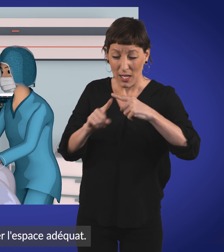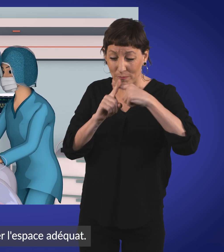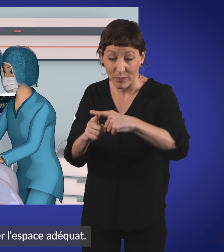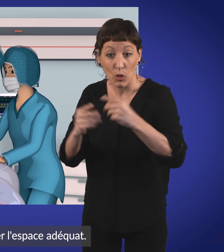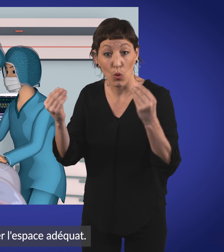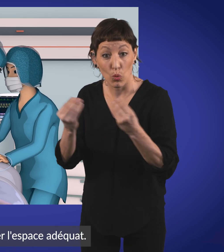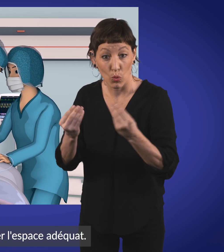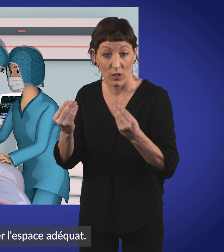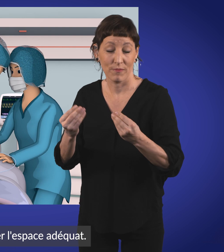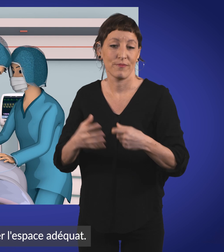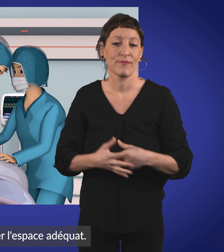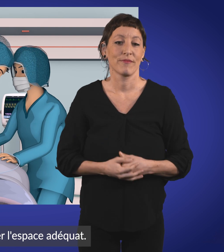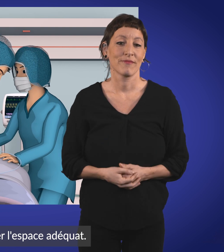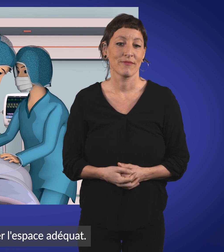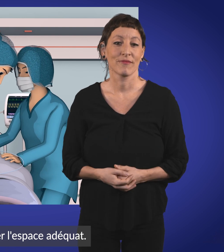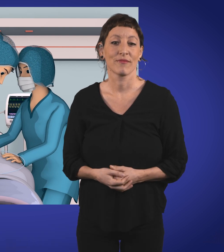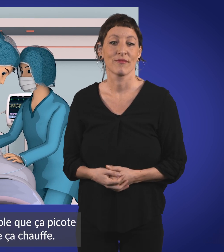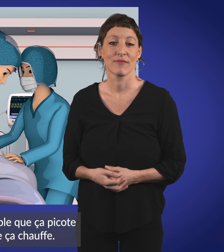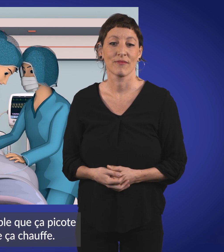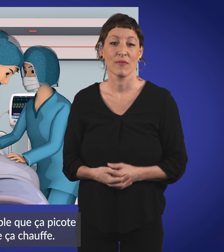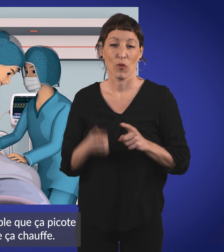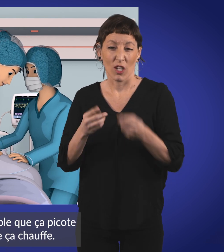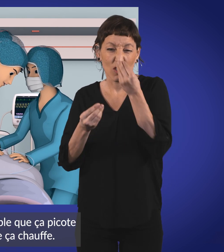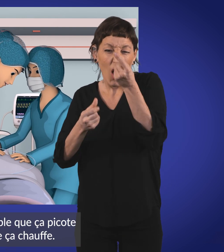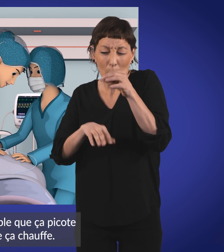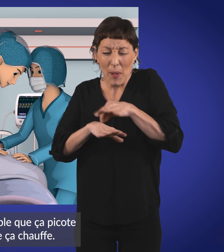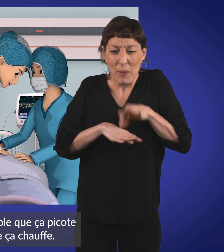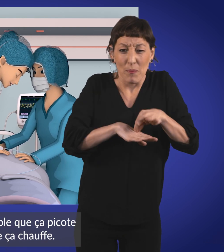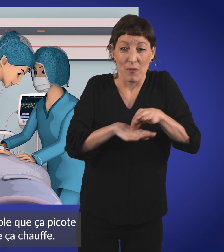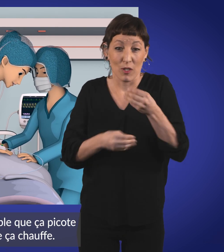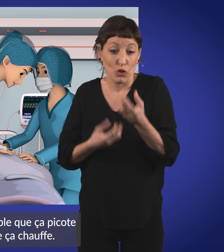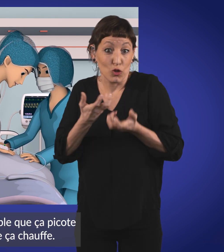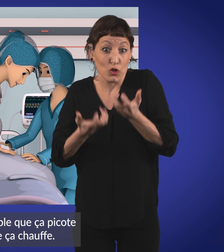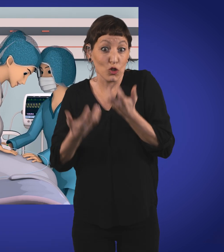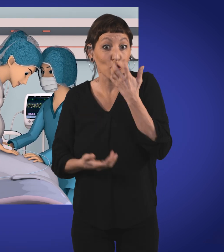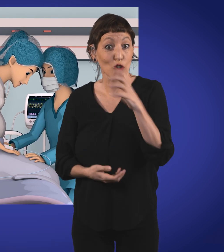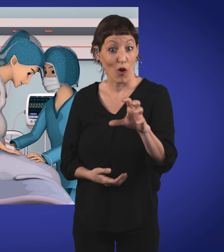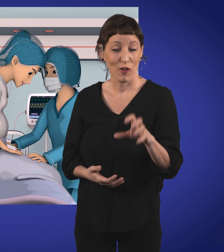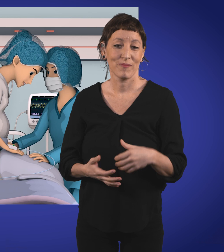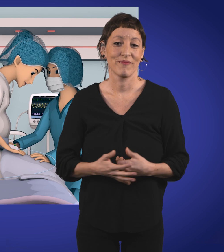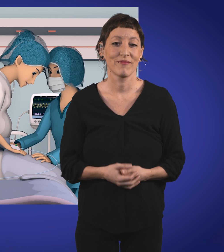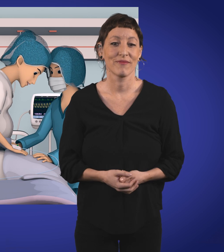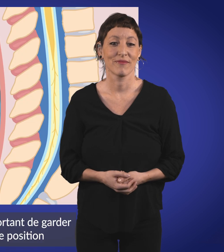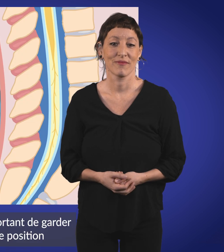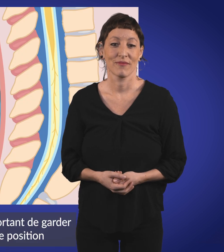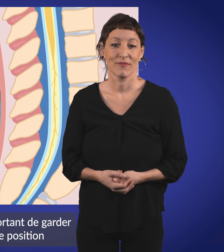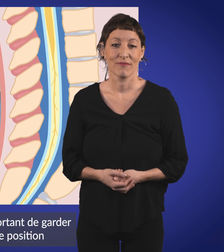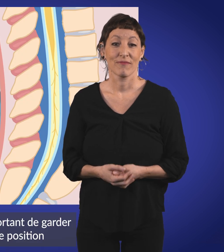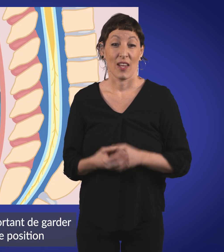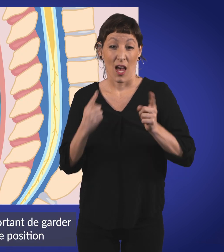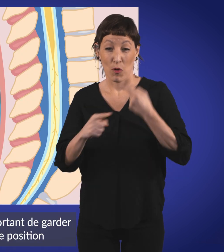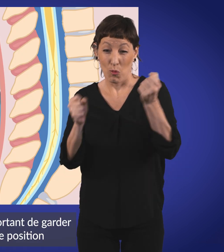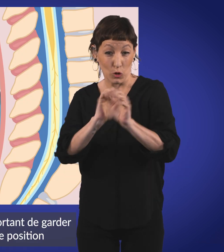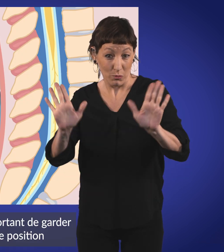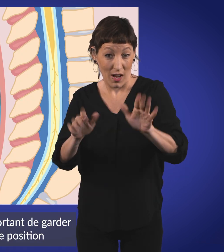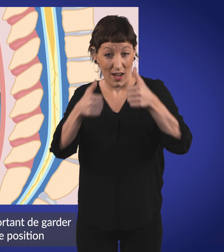l'anesthésiste pour identifier l'espace adéquat. Il est possible que ça picote ou que ça chauffe. Il est important